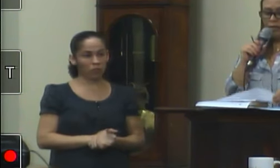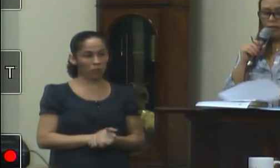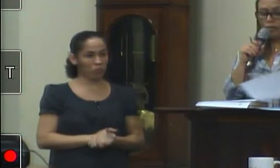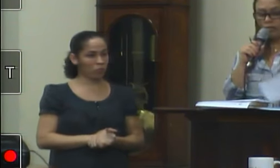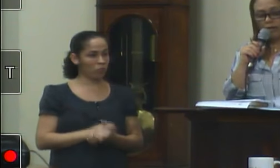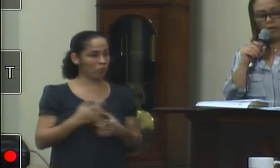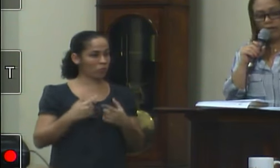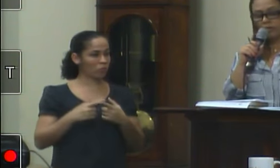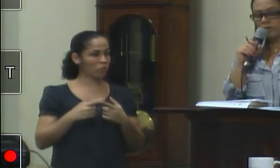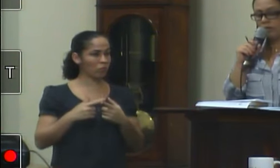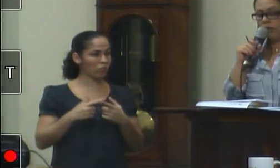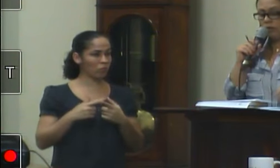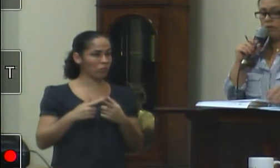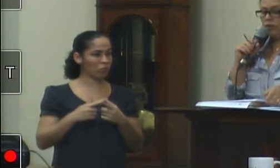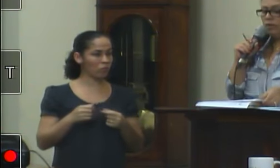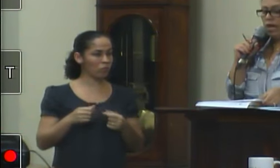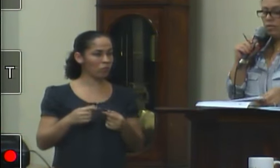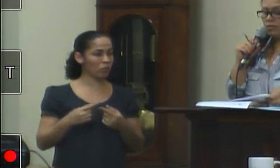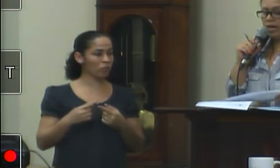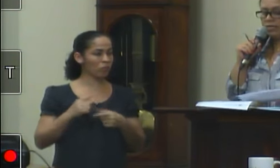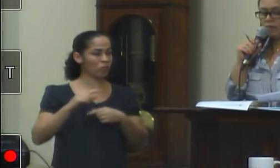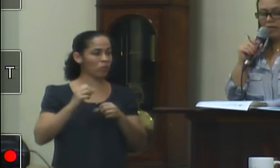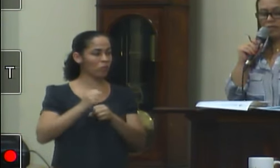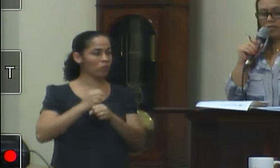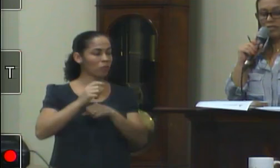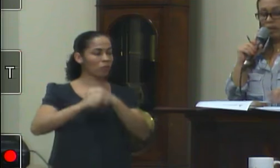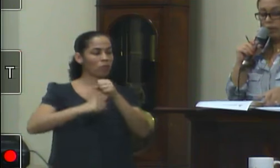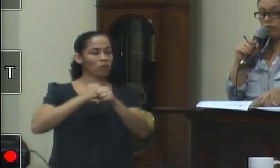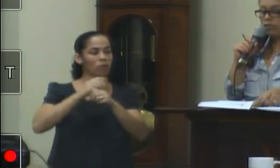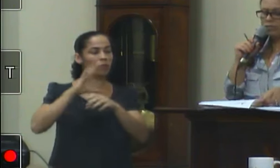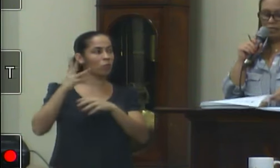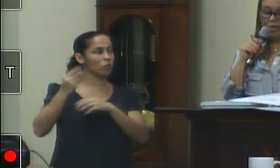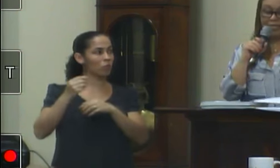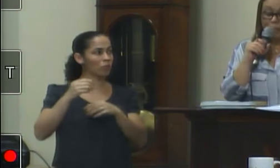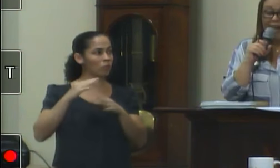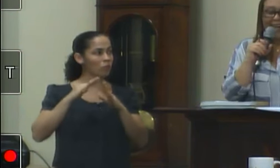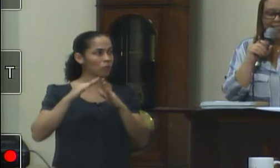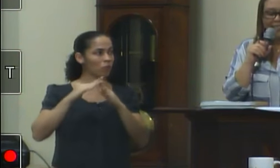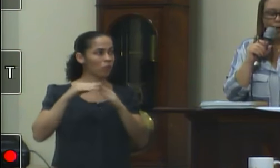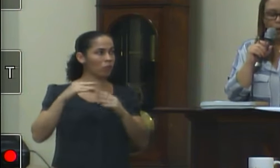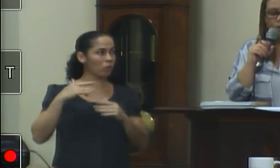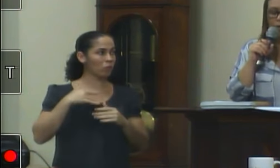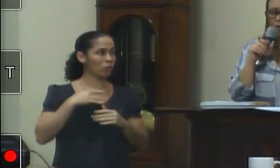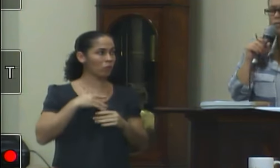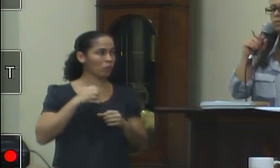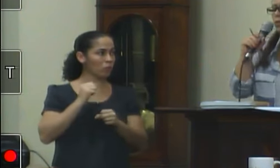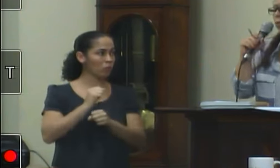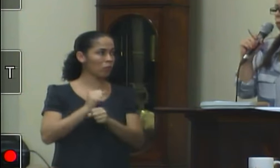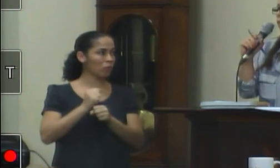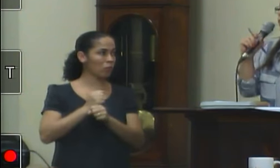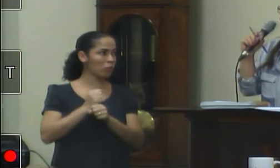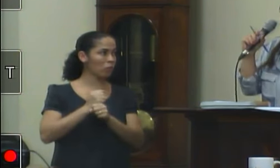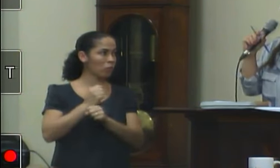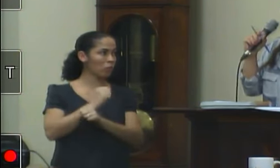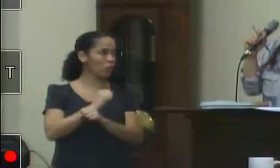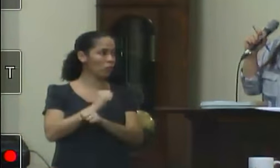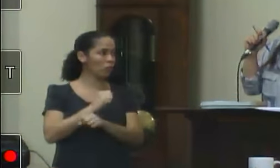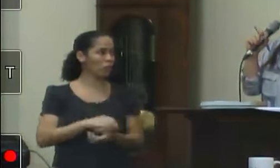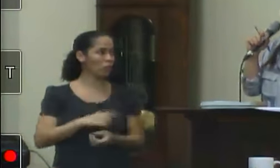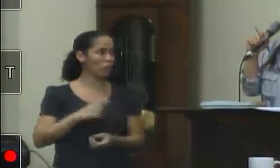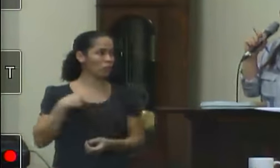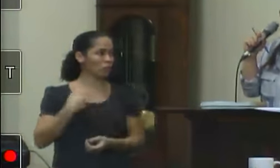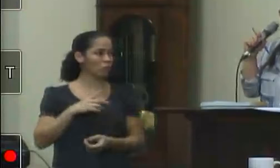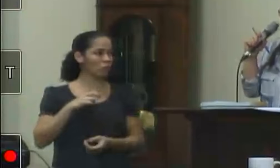questão da construção das unidades básicas de saúde, dessa parada da obra, o Léo já explicou, e nós